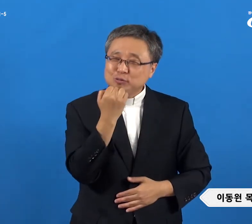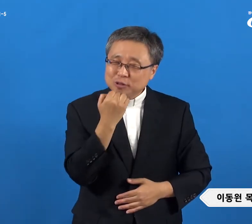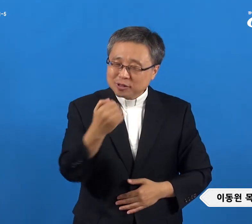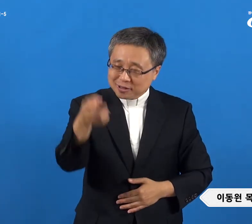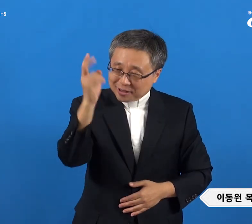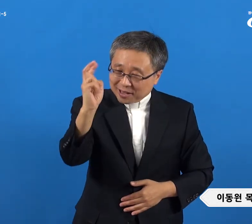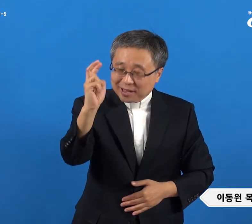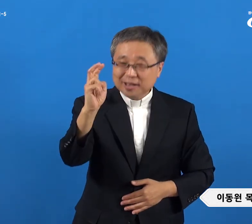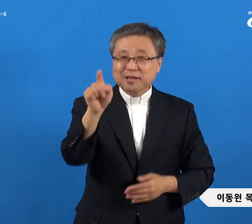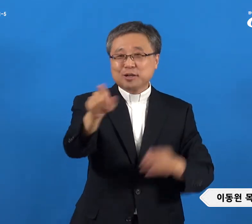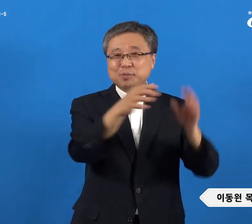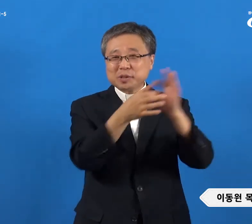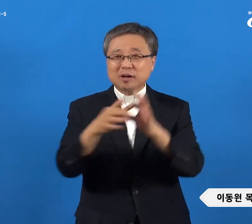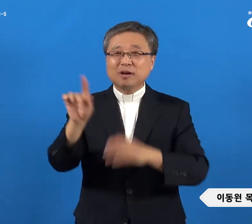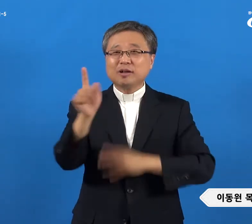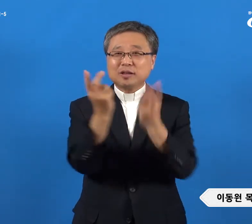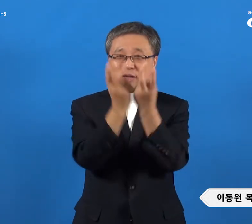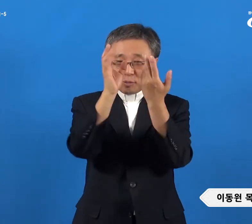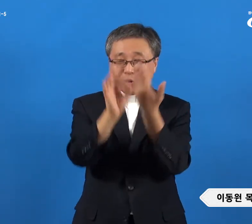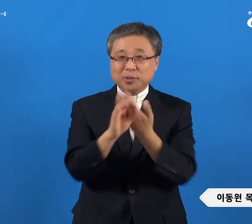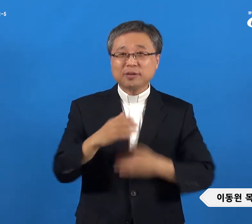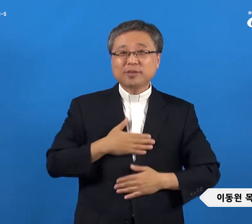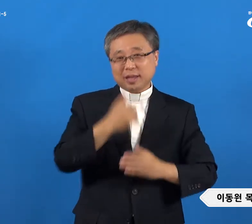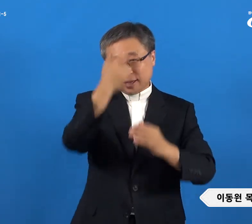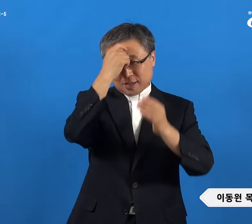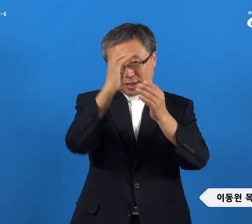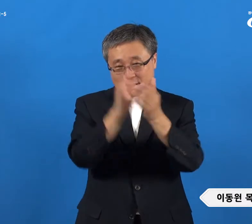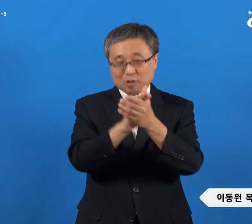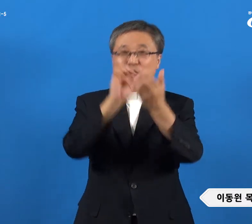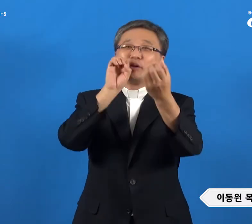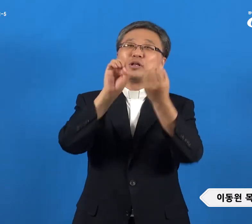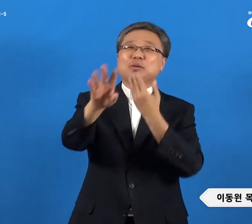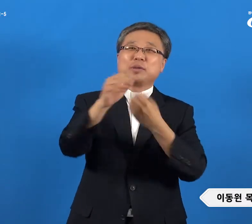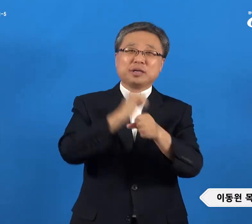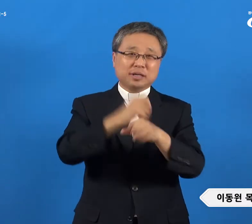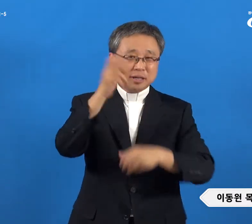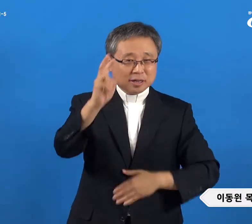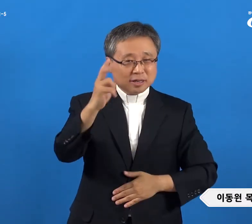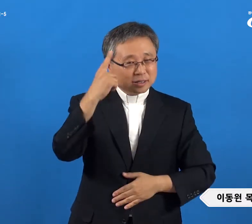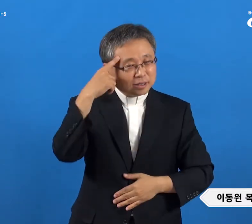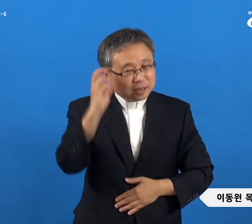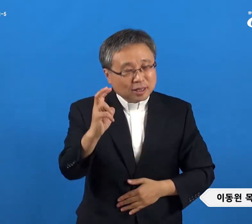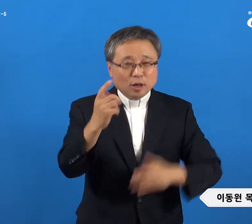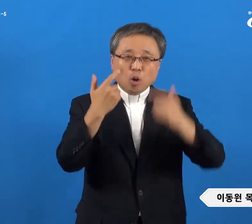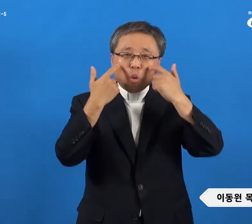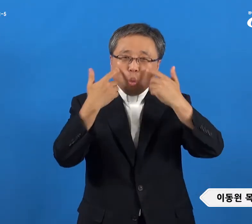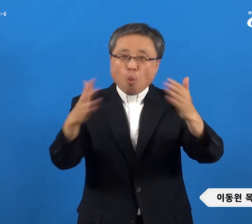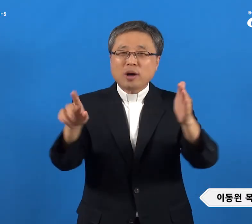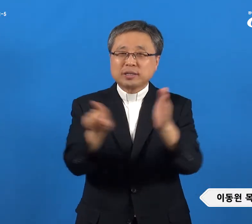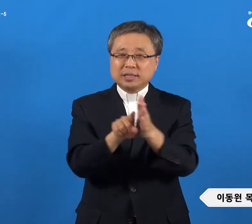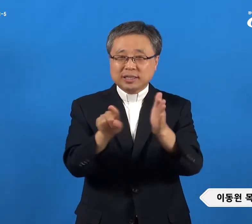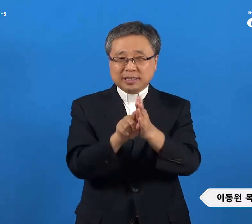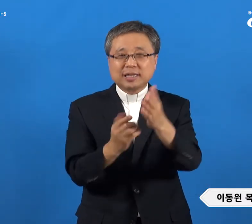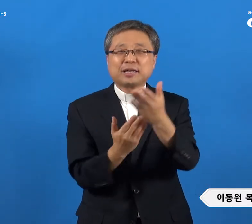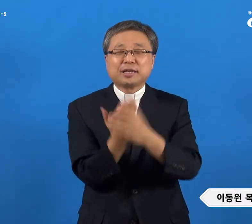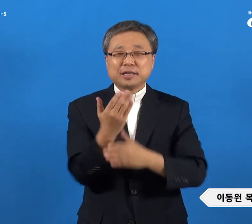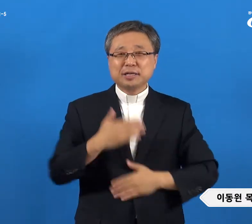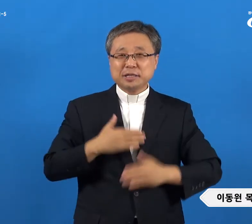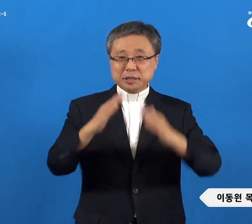웃으셨겠지. 그러면서 어쩌면 주님은 내 기도 응답하실 것이다 라는 그런 이해감, 그런 확신이 다가오더래요. 집에 가서